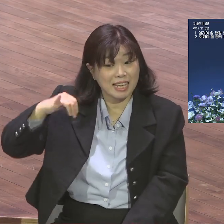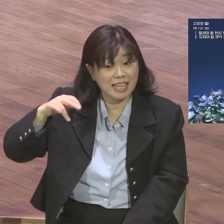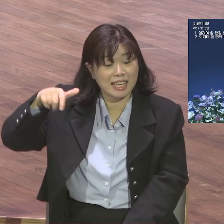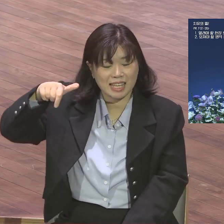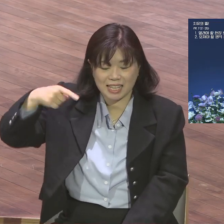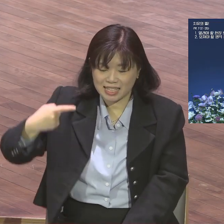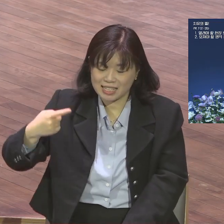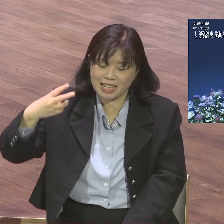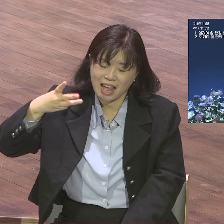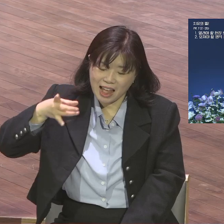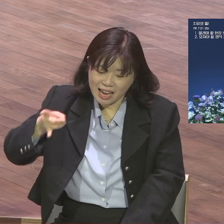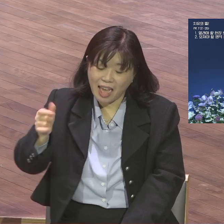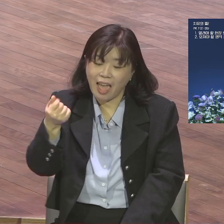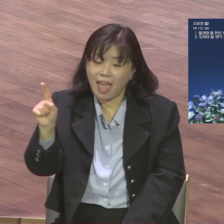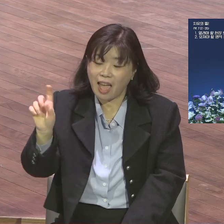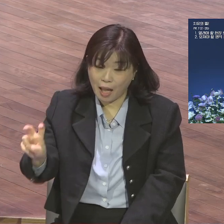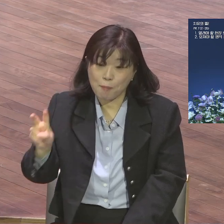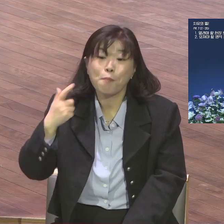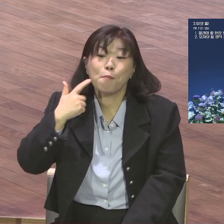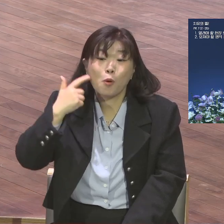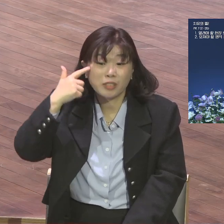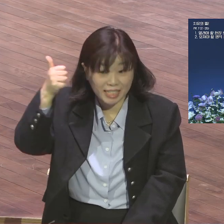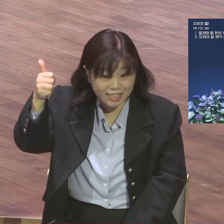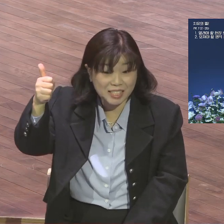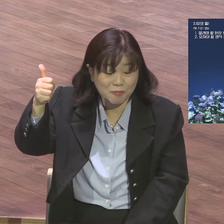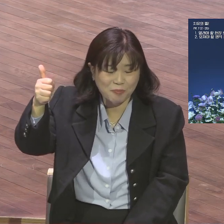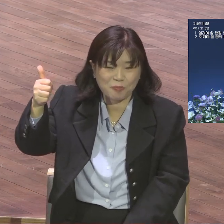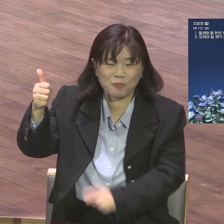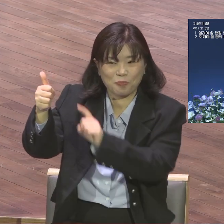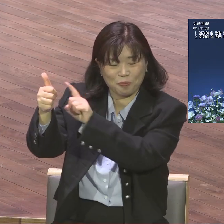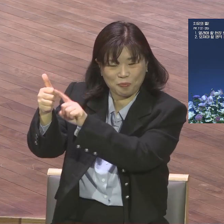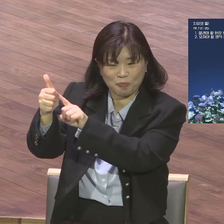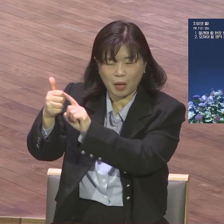와서 큰 전도 대회를 했을 때